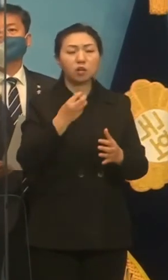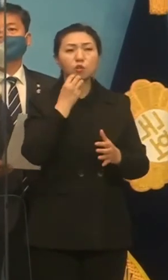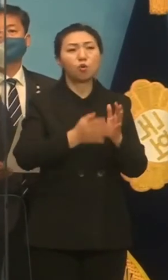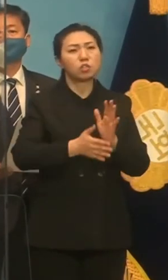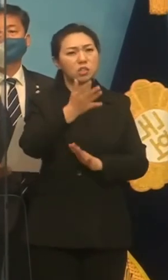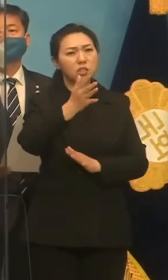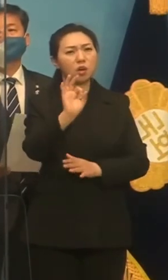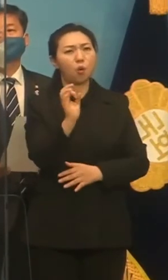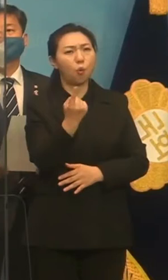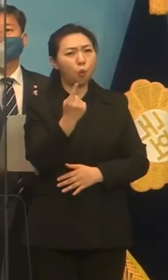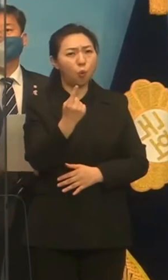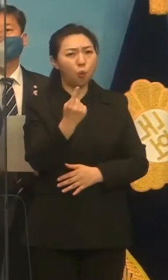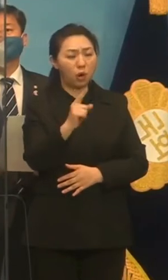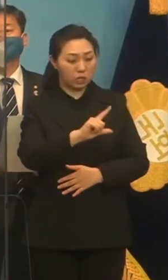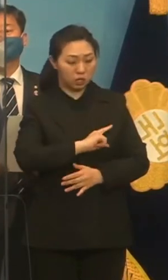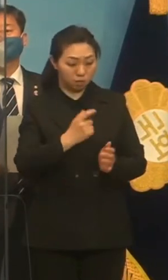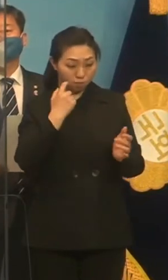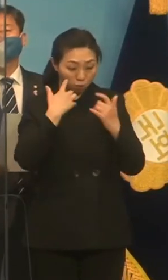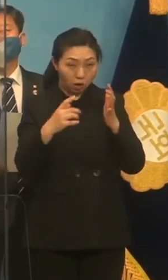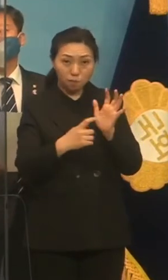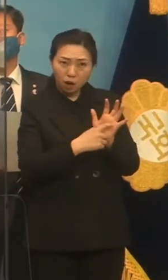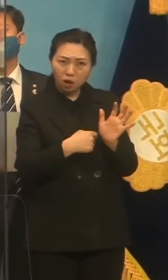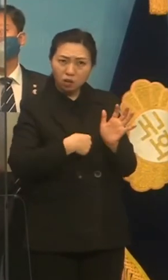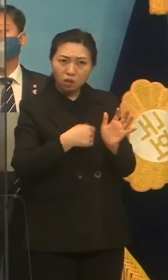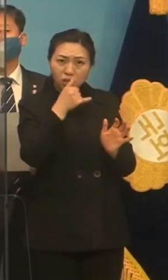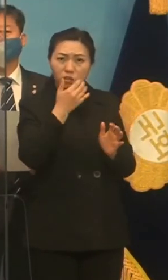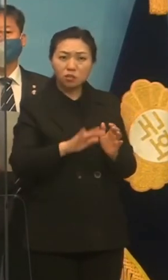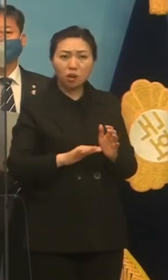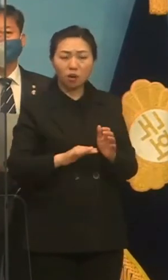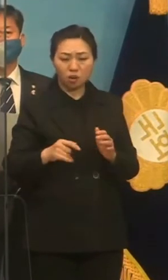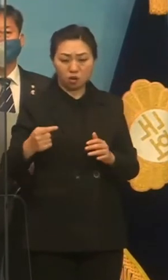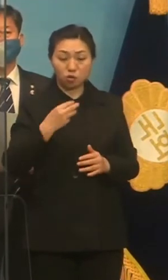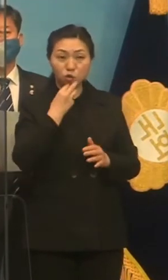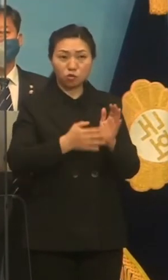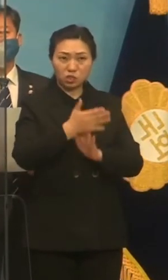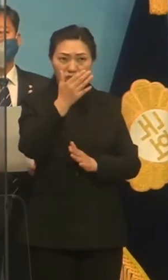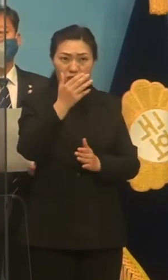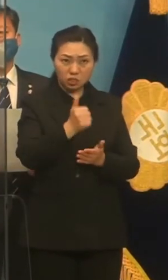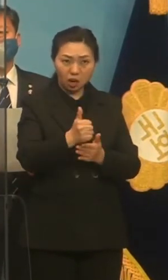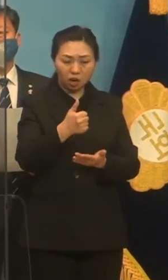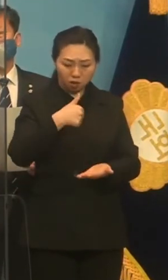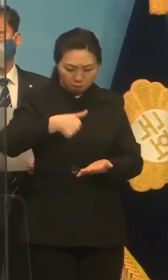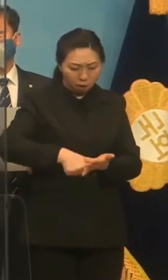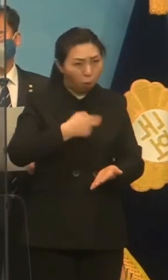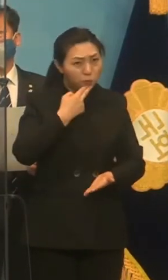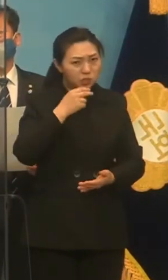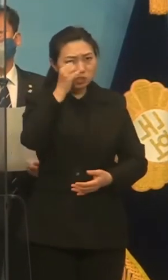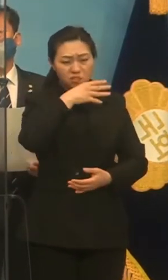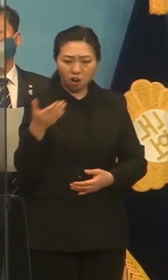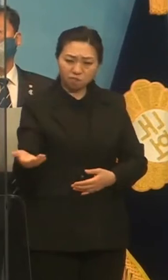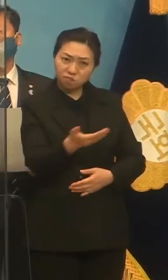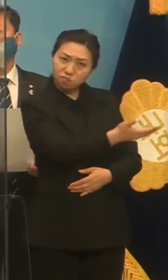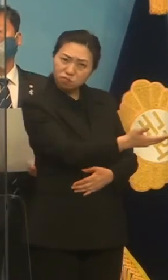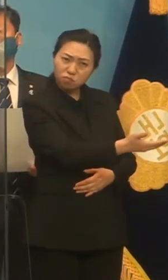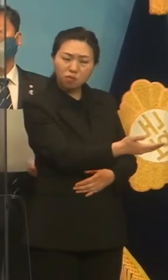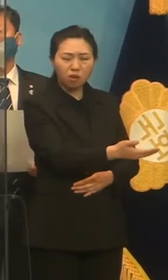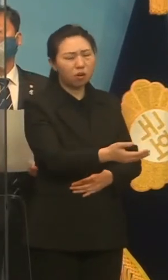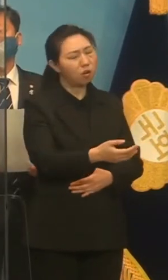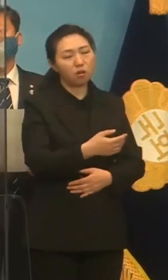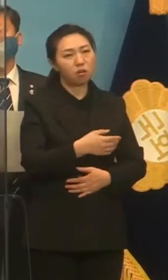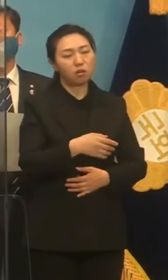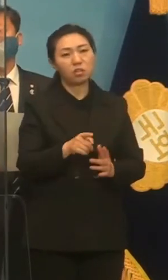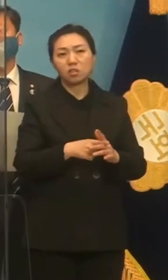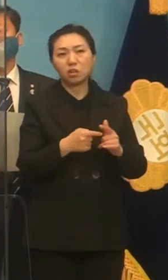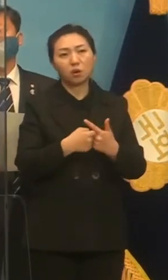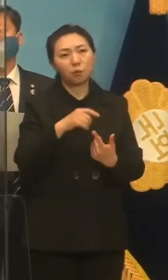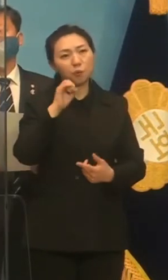되잖아 이것은 서울시 출신의 공무원이라면 상생하는 못하겠느냐 아 이 같은